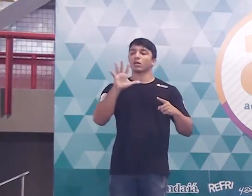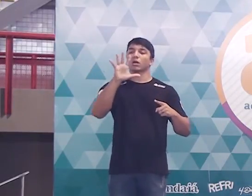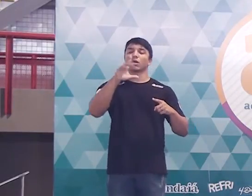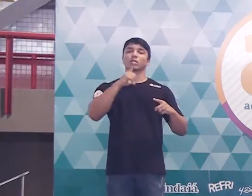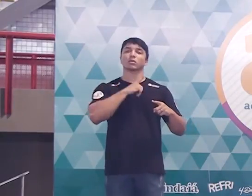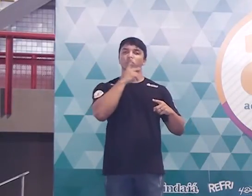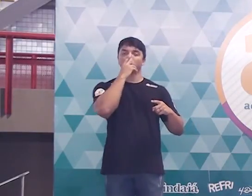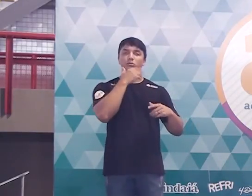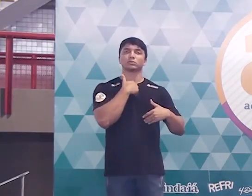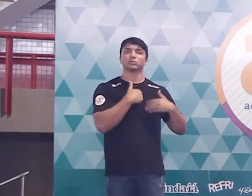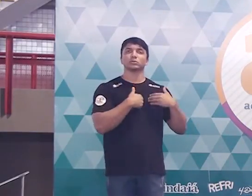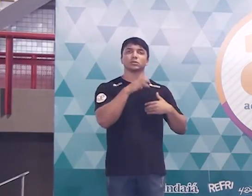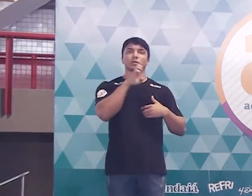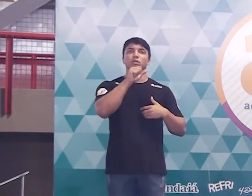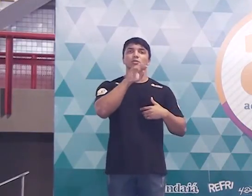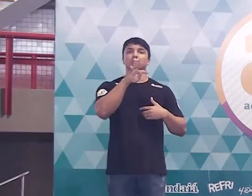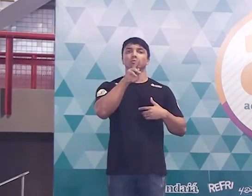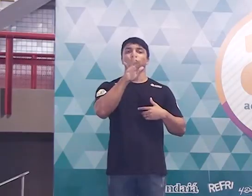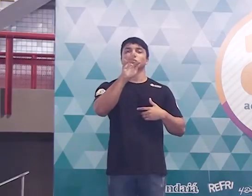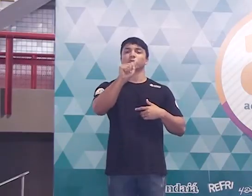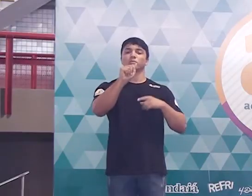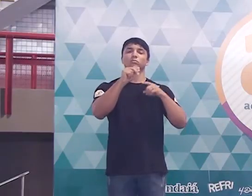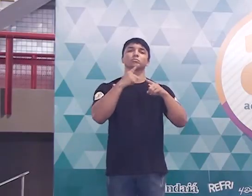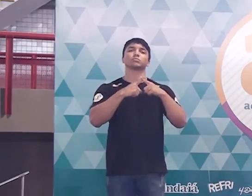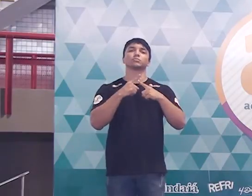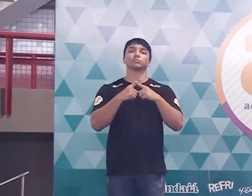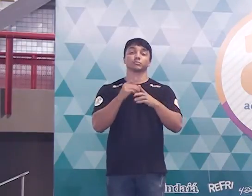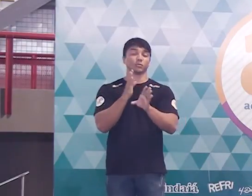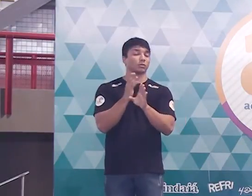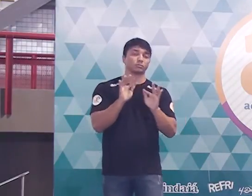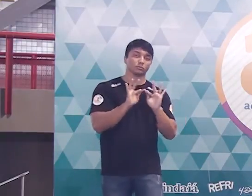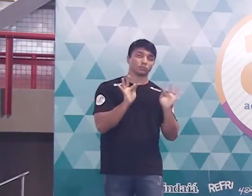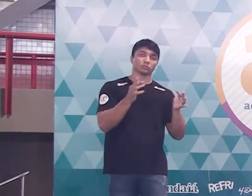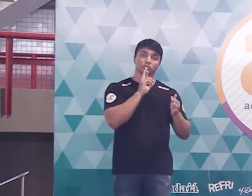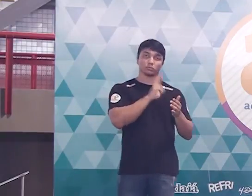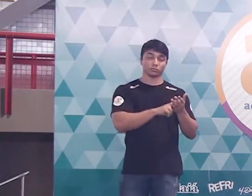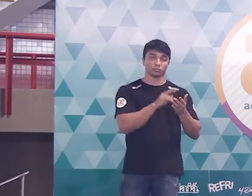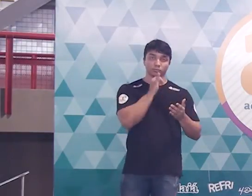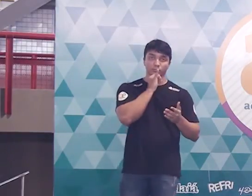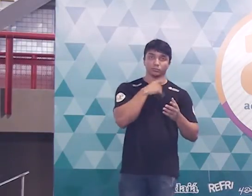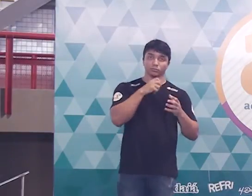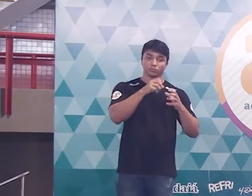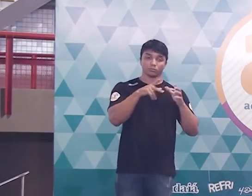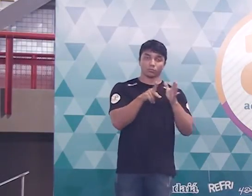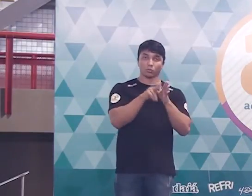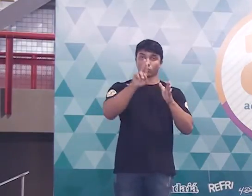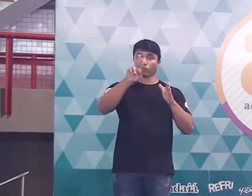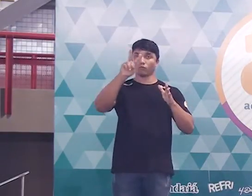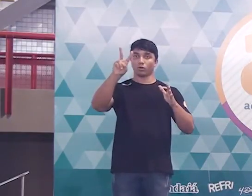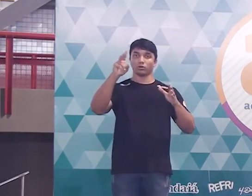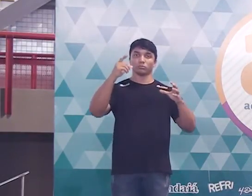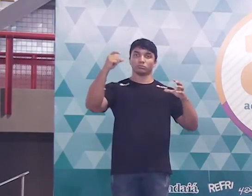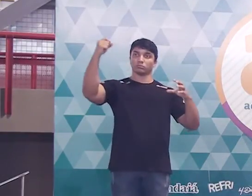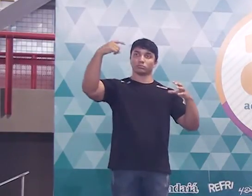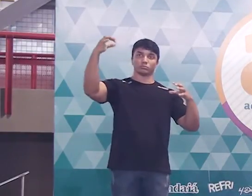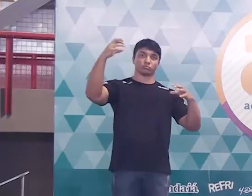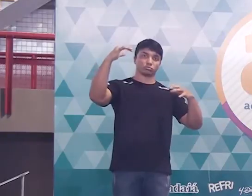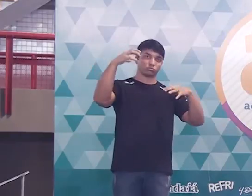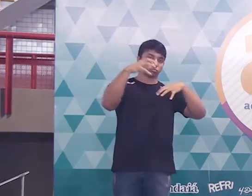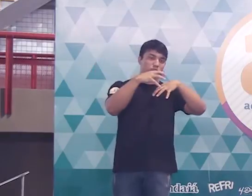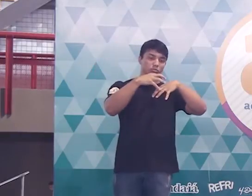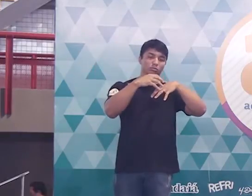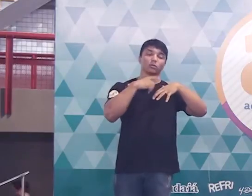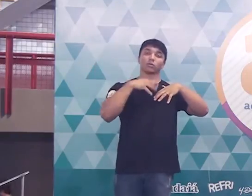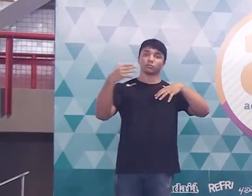tem comportamento estufa? Simples. A radiação ultravioleta que vem do Sol,